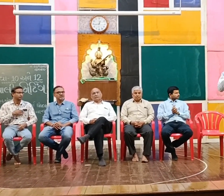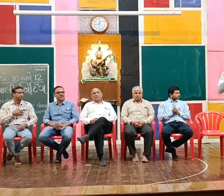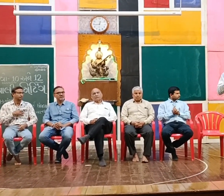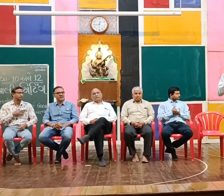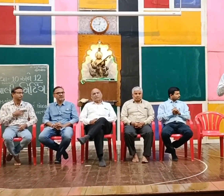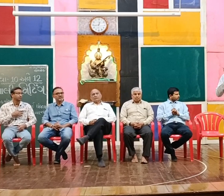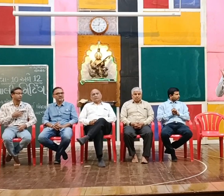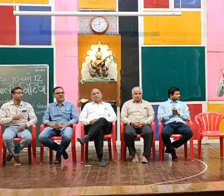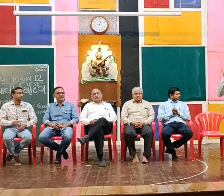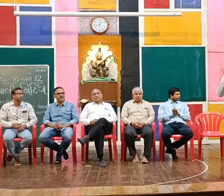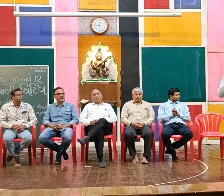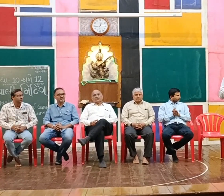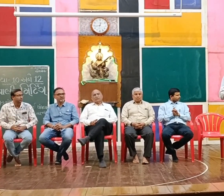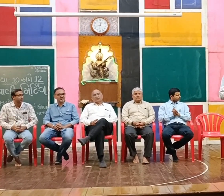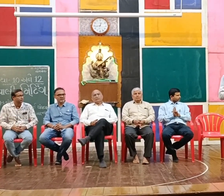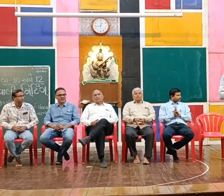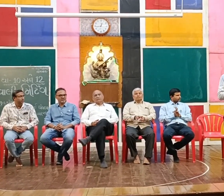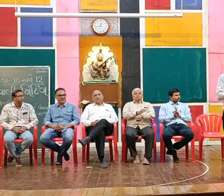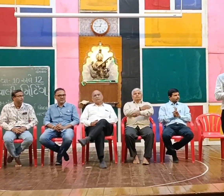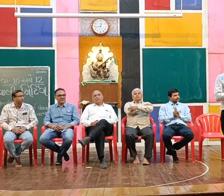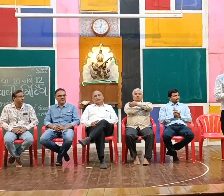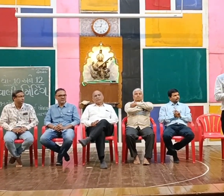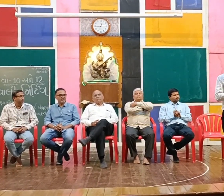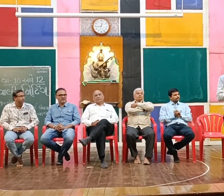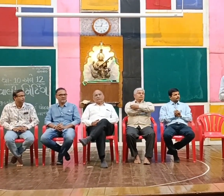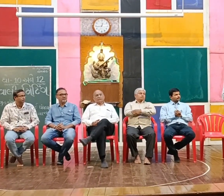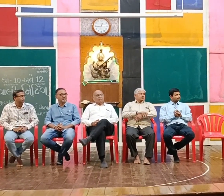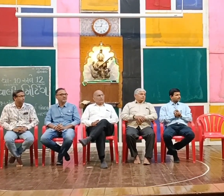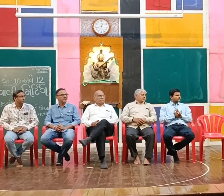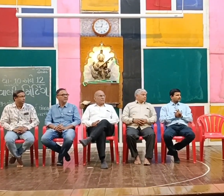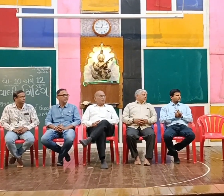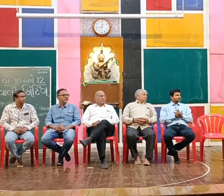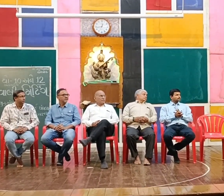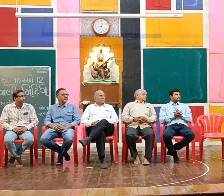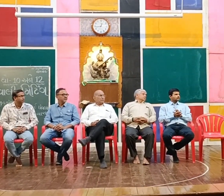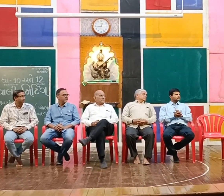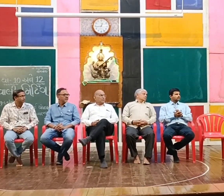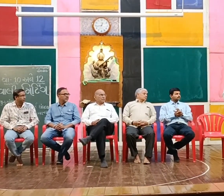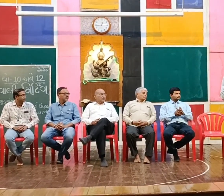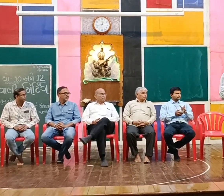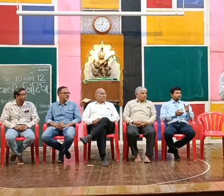આ એના મેમેન્ટો જોઈ અને ખ્યાલ આવશે.